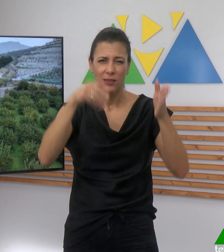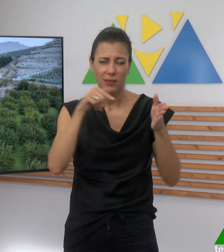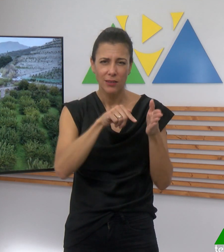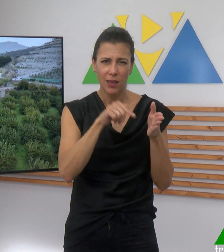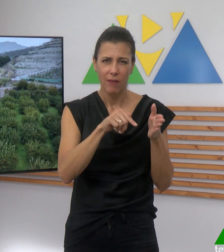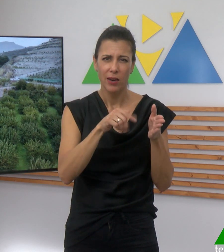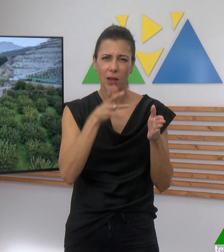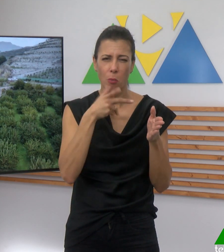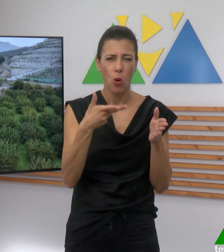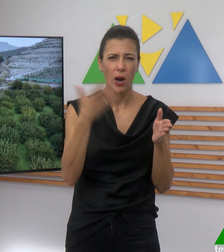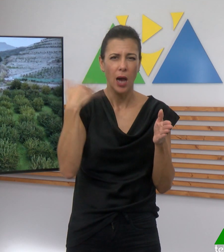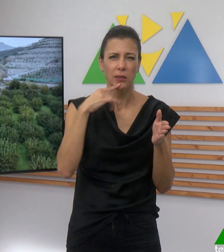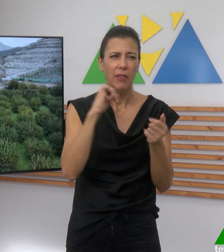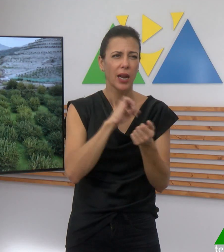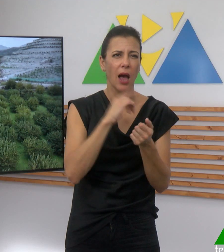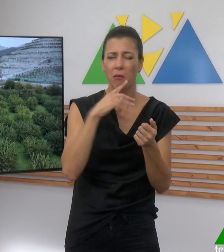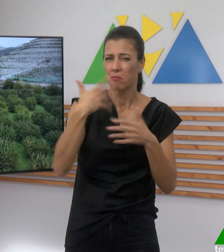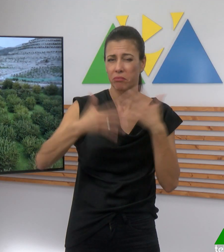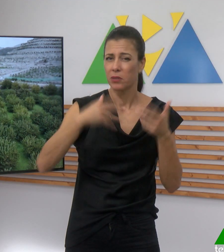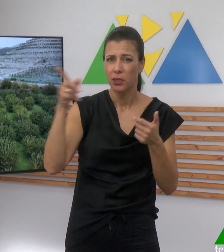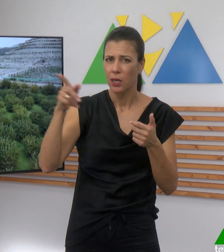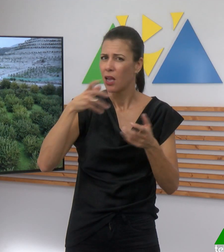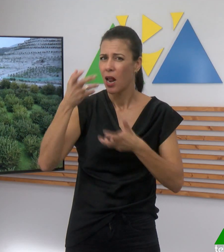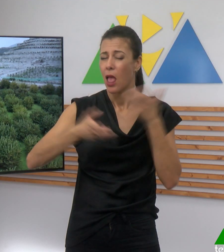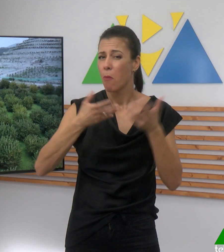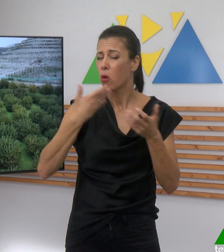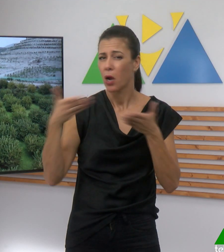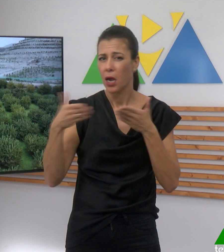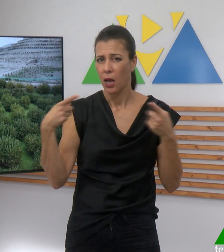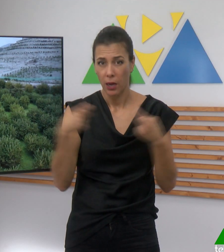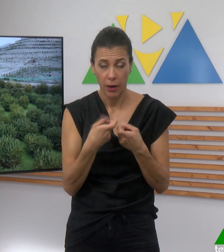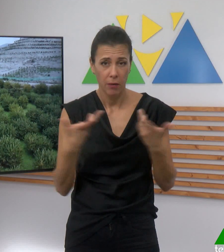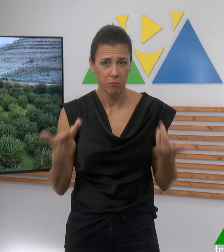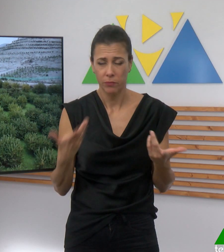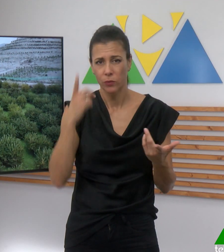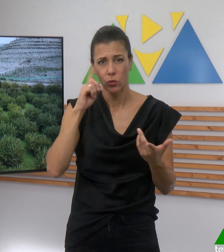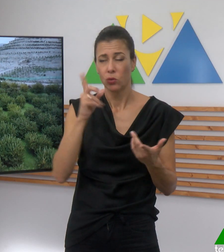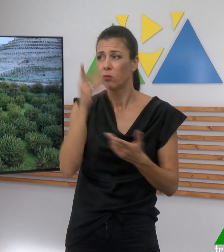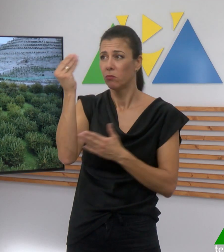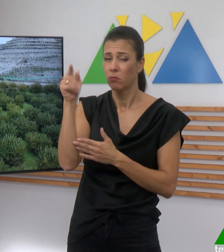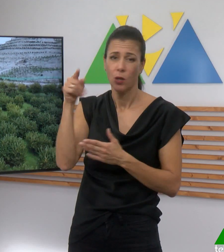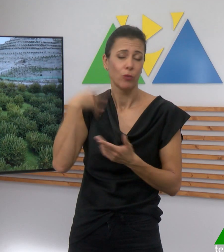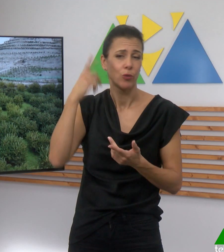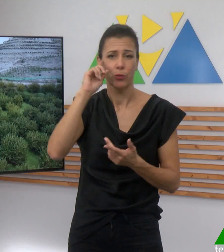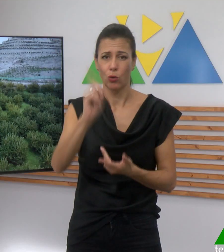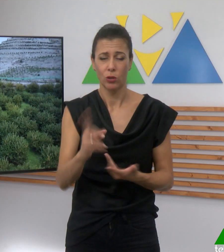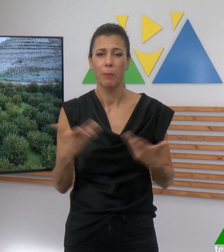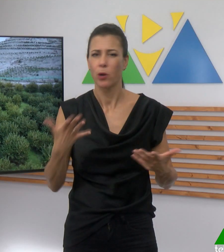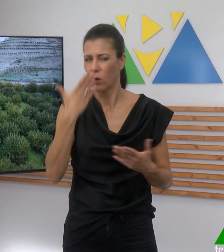de la cárcel en la iglesia mayor que se quemó en la época de la guerra ese Cristo que lo coronaba era el Cristo patura no lo sé la verdad es que nunca he visto una